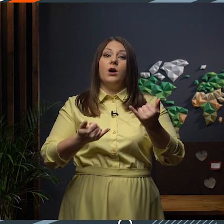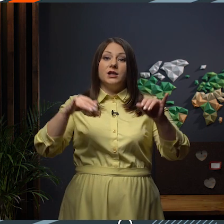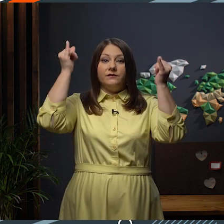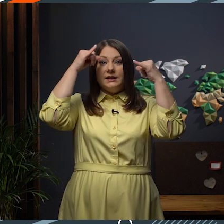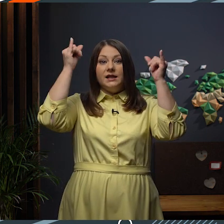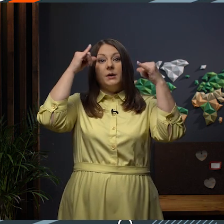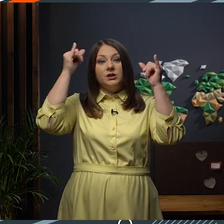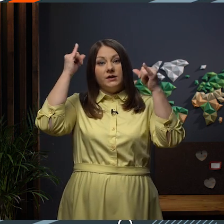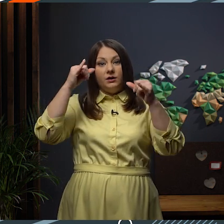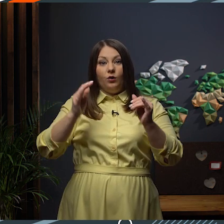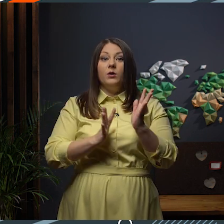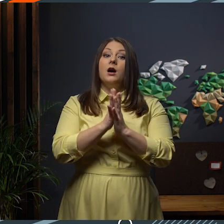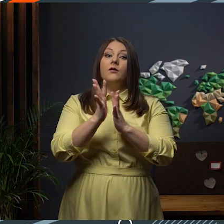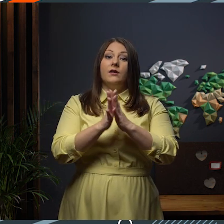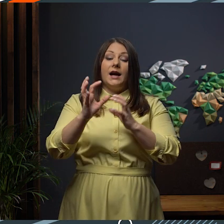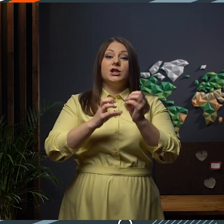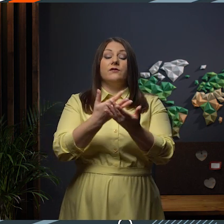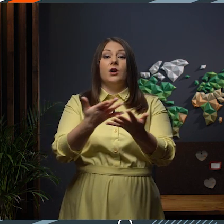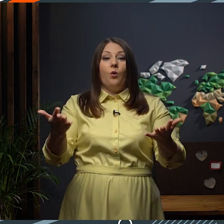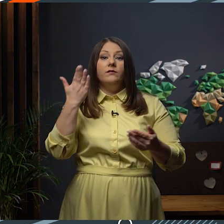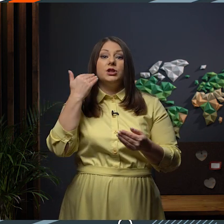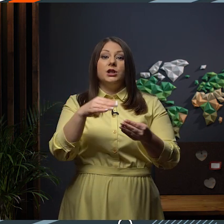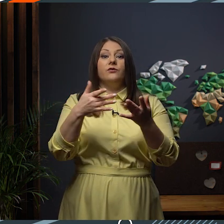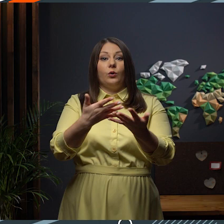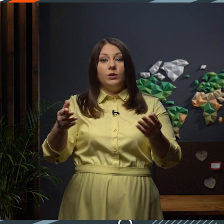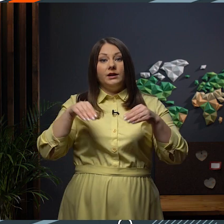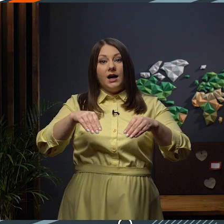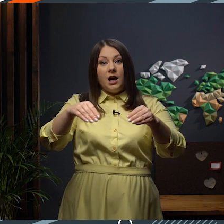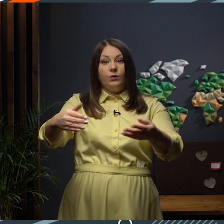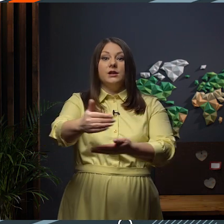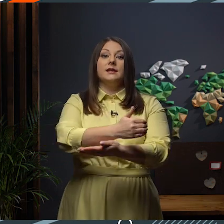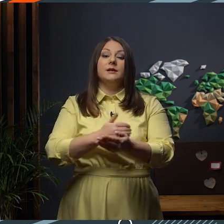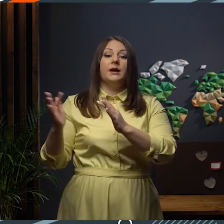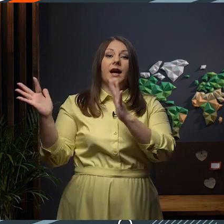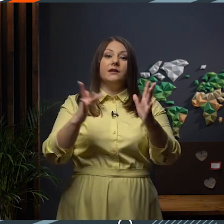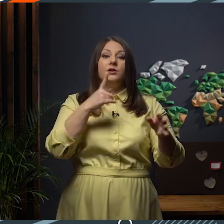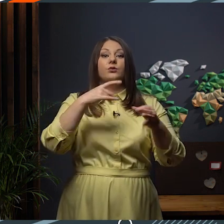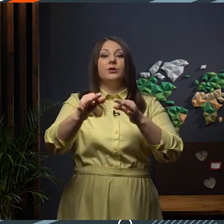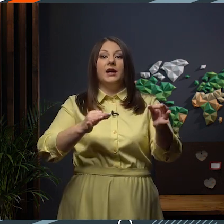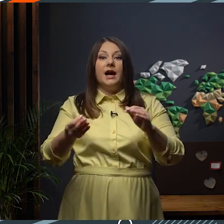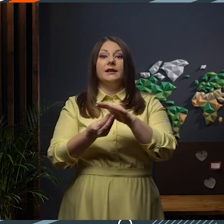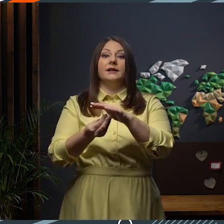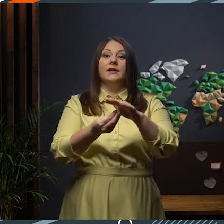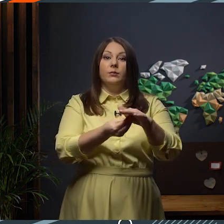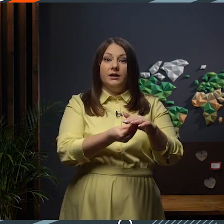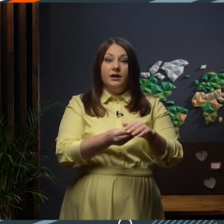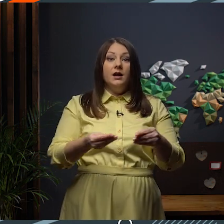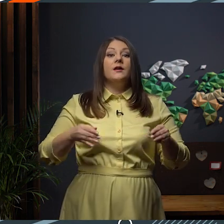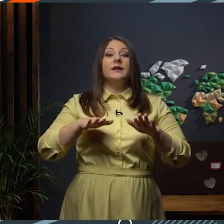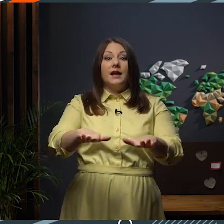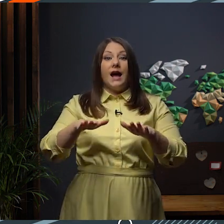детей, ухаживали за домашним скотом, выращивали овощи и фрукты на огороде, собирали в лесу ягоды,